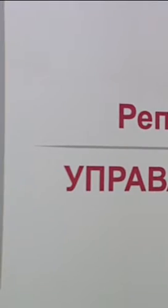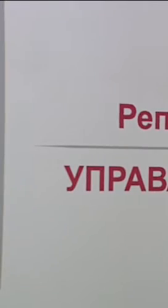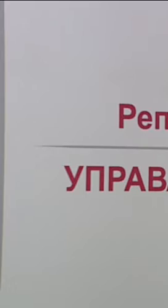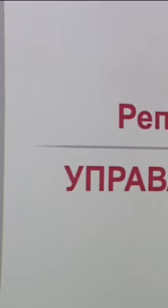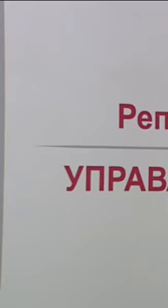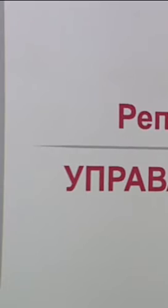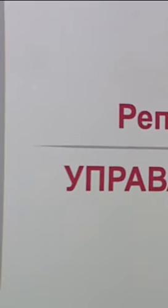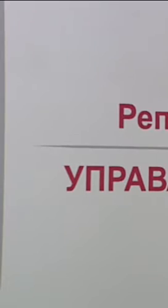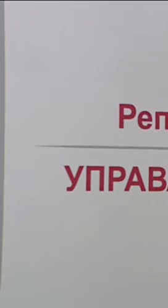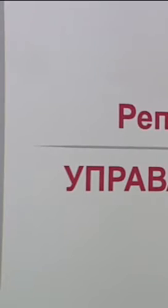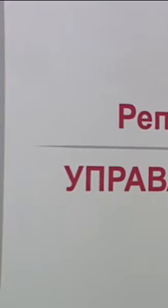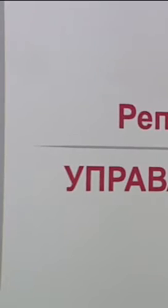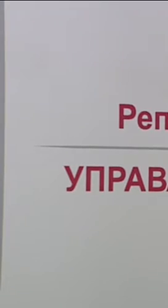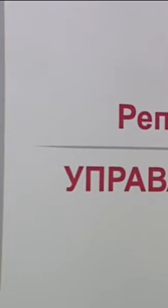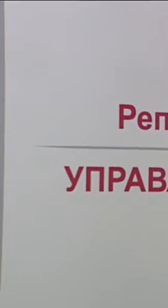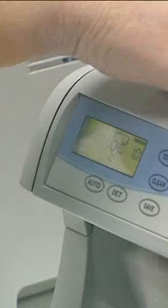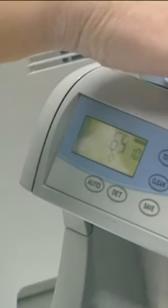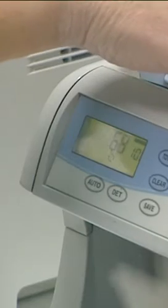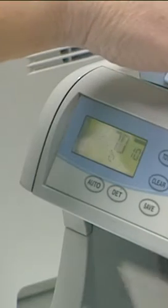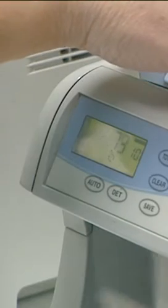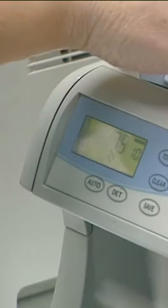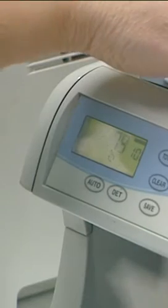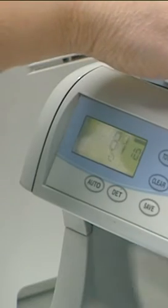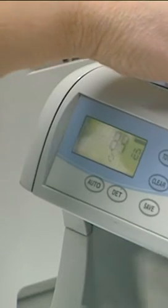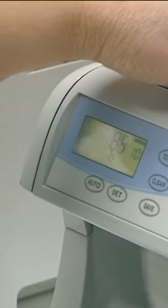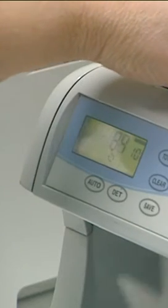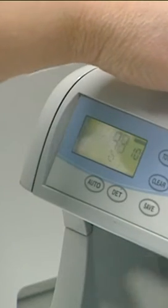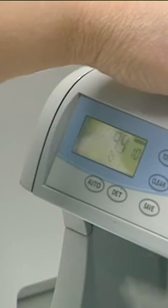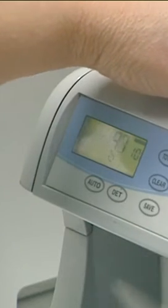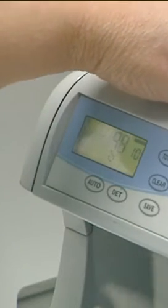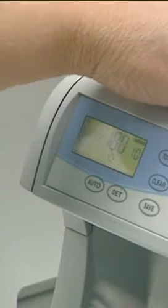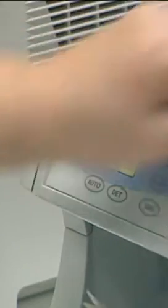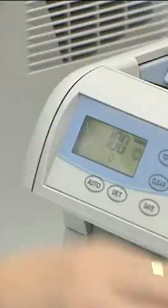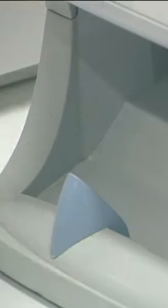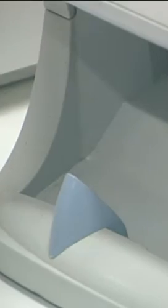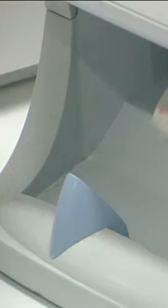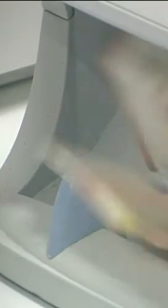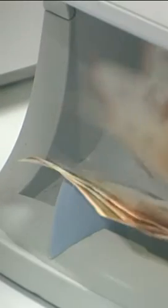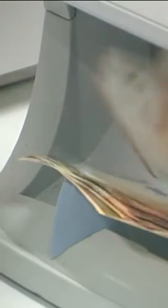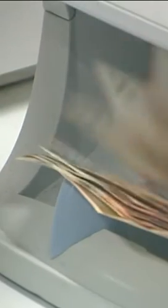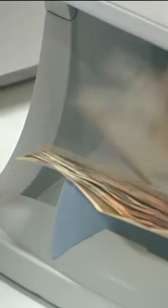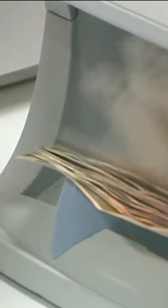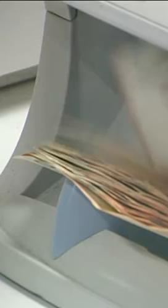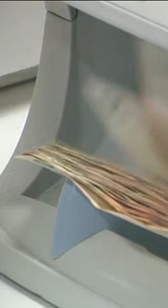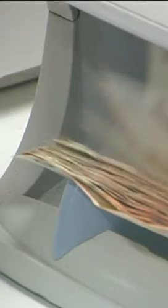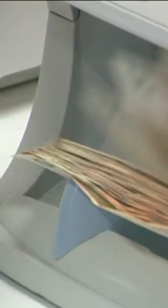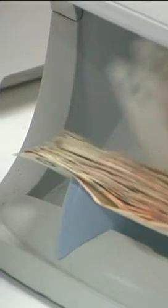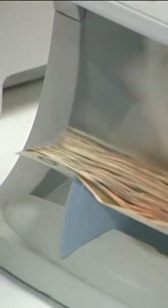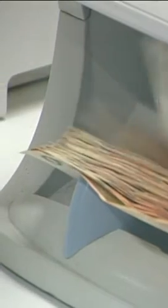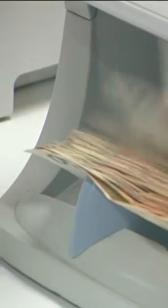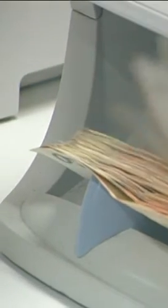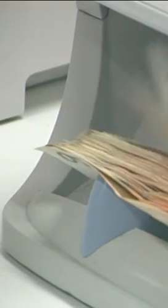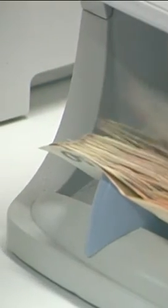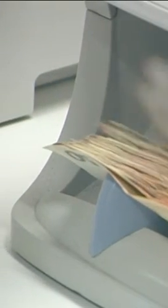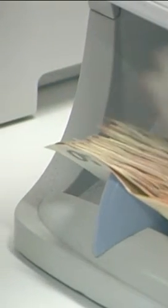на ДДВ е намалена за дури 80%. Следи данокот на добивка со пад од скоро 10% и данокот на личен доход со намалување